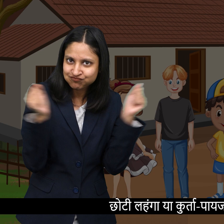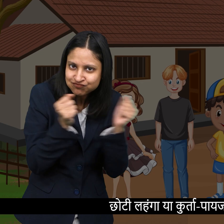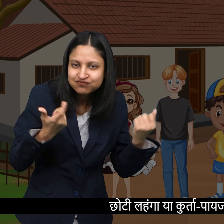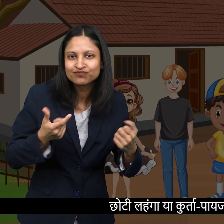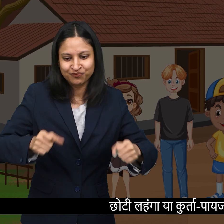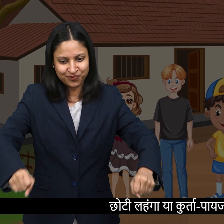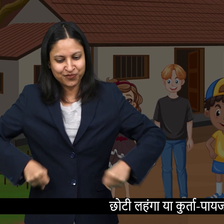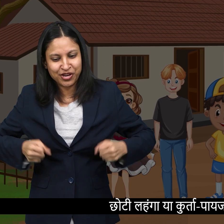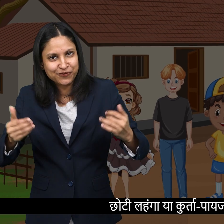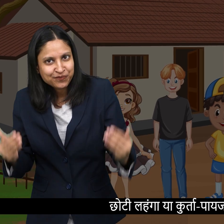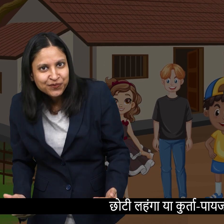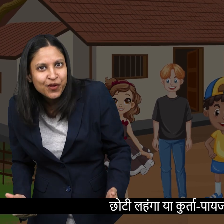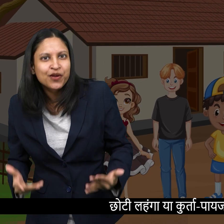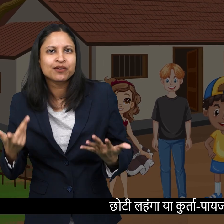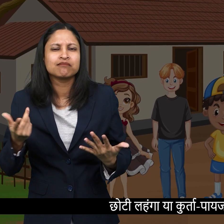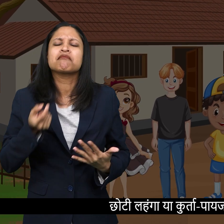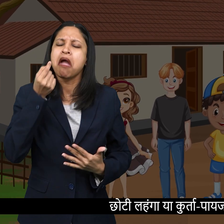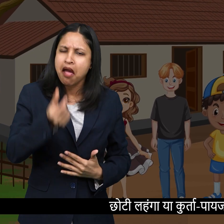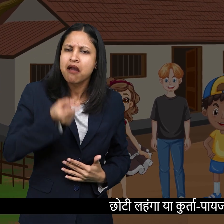कुर्ता पायजामा जैसे कपड़े पहनते हैं।